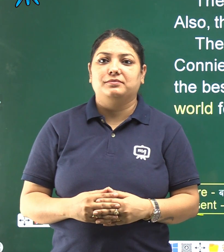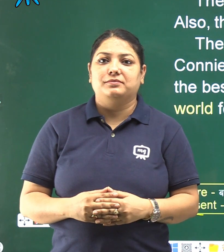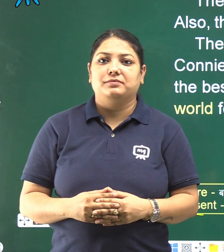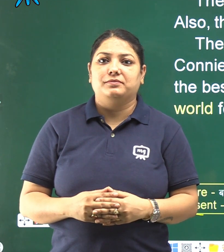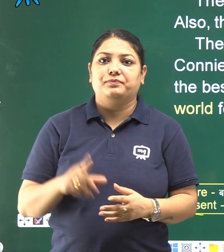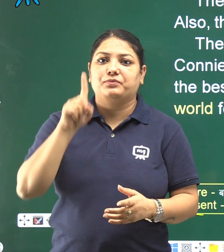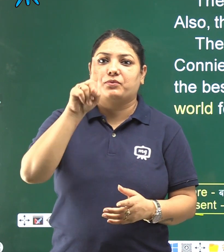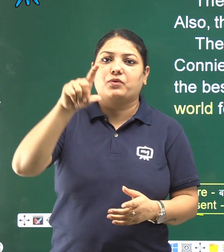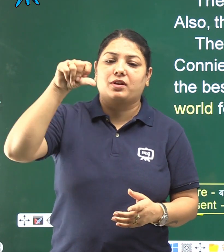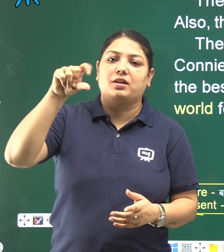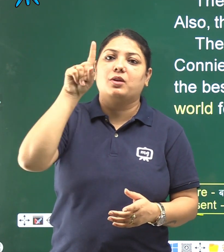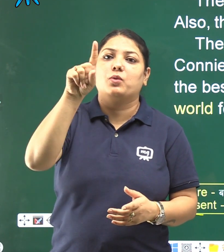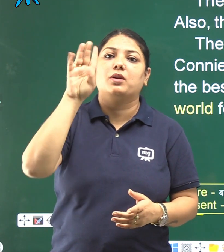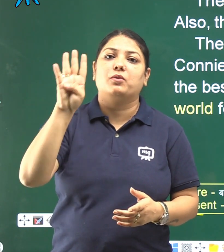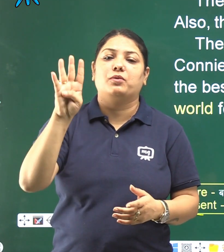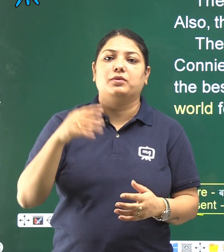1914 के